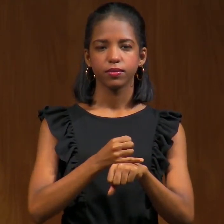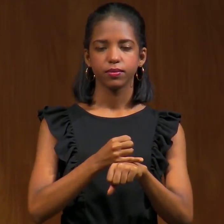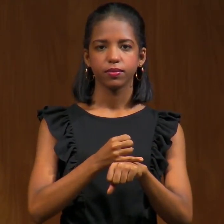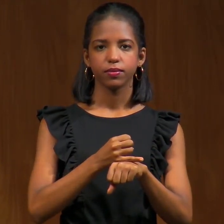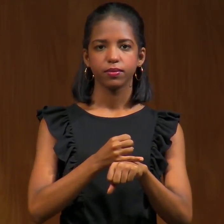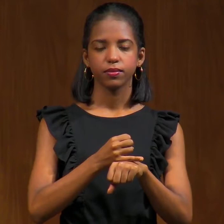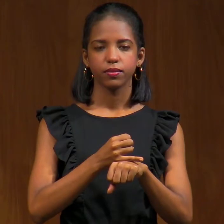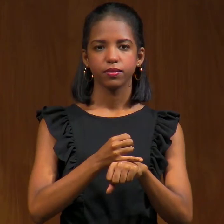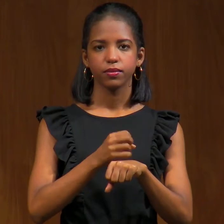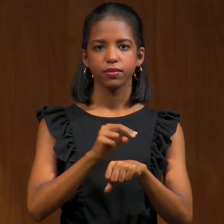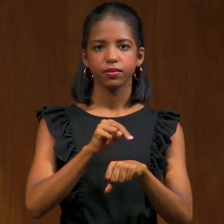New Jersey.